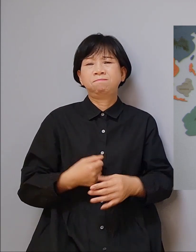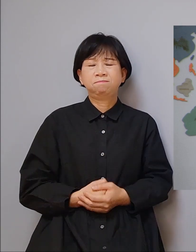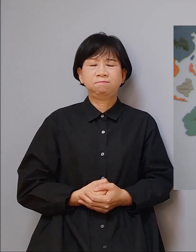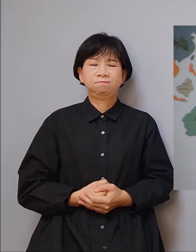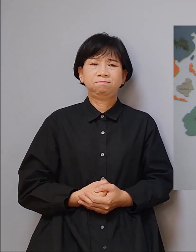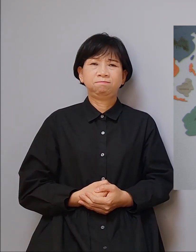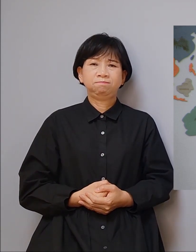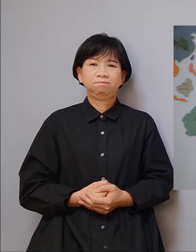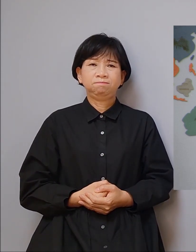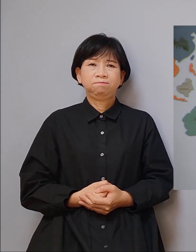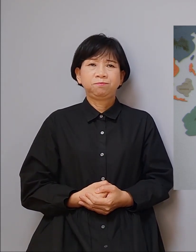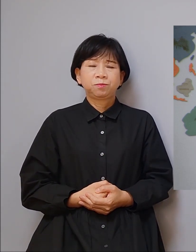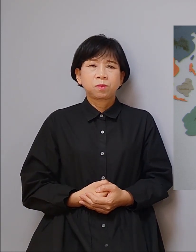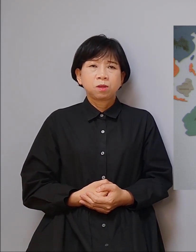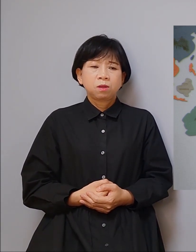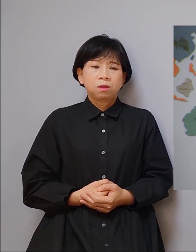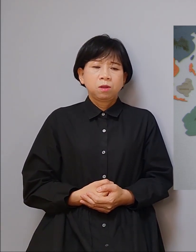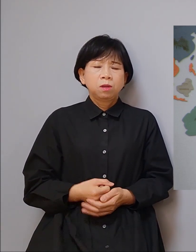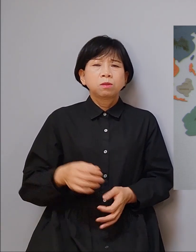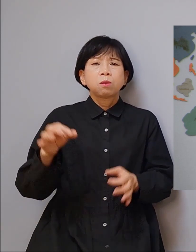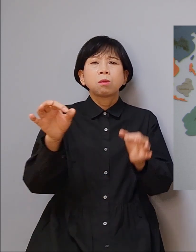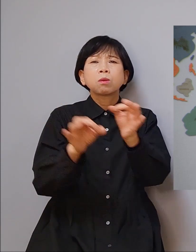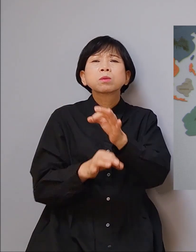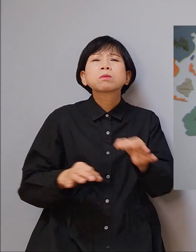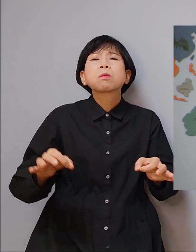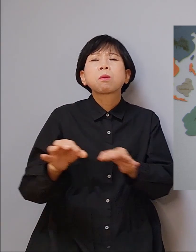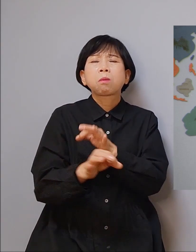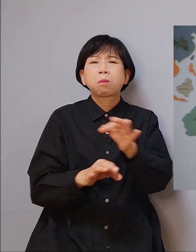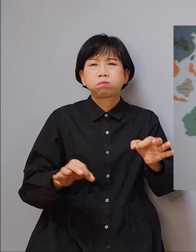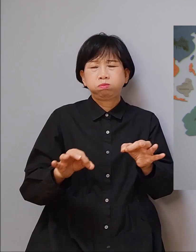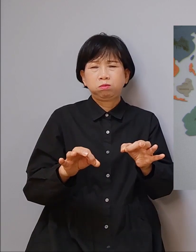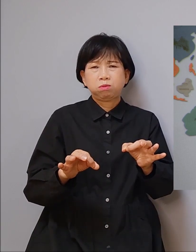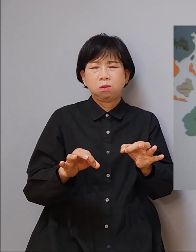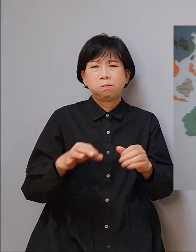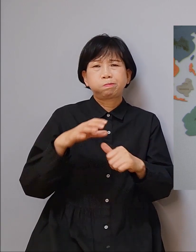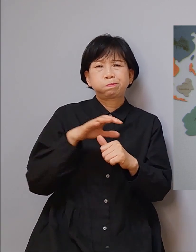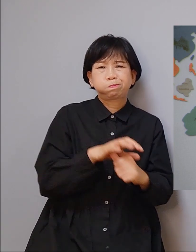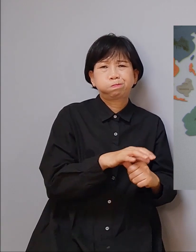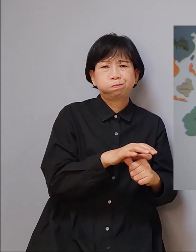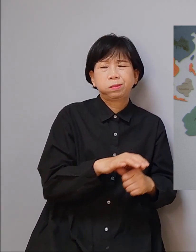그렇습니다. 어떤 분은 재정의, 이 돈의 감옥에 갇혀 있는 분들이 있어요.